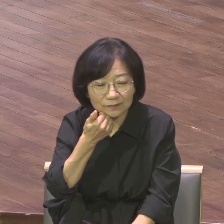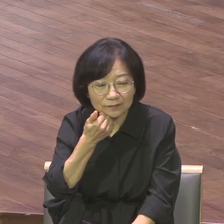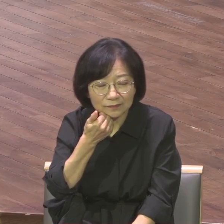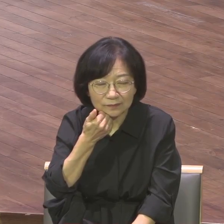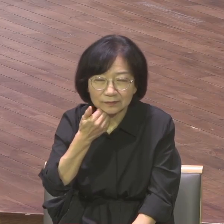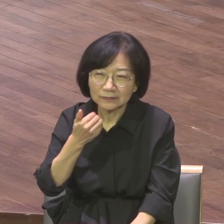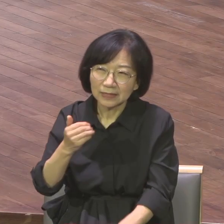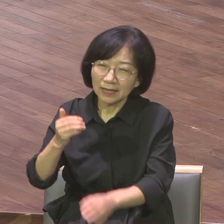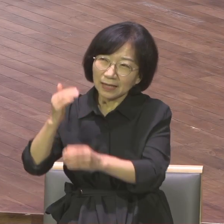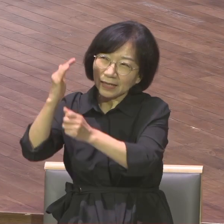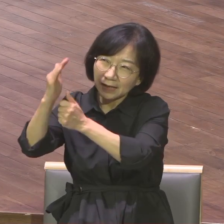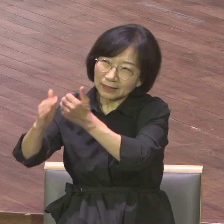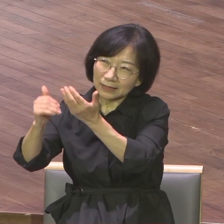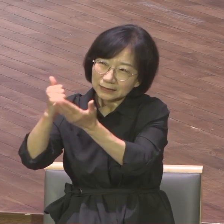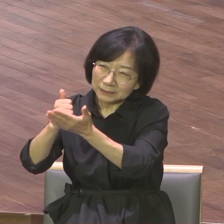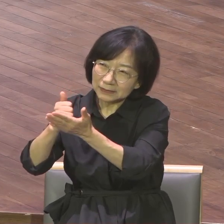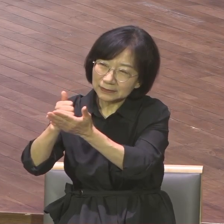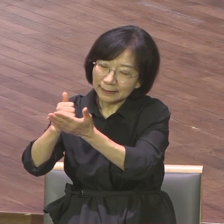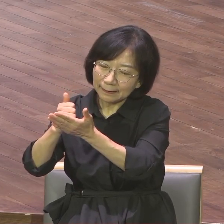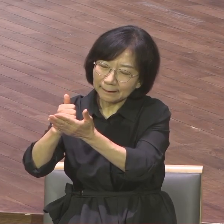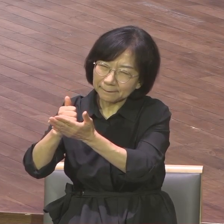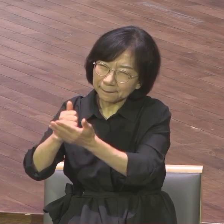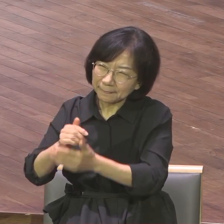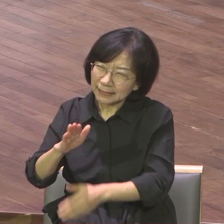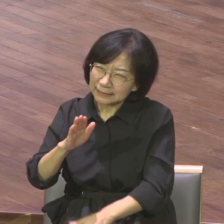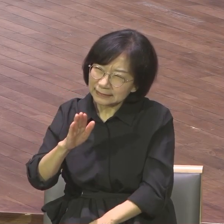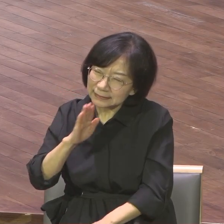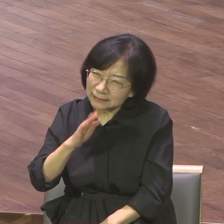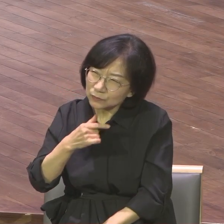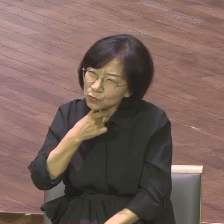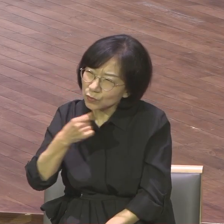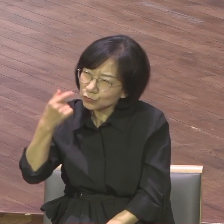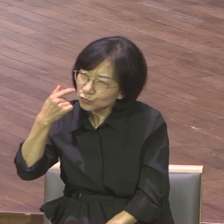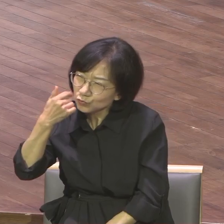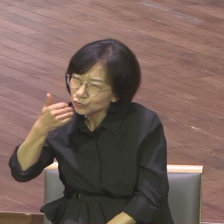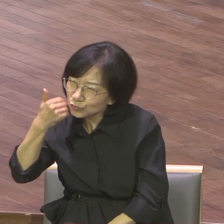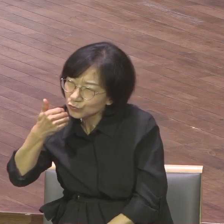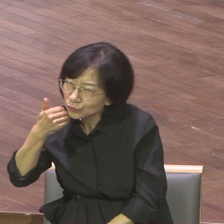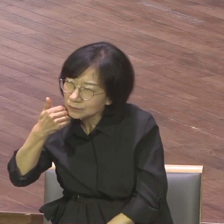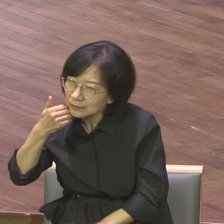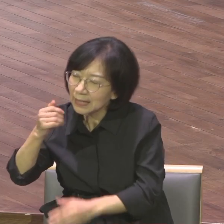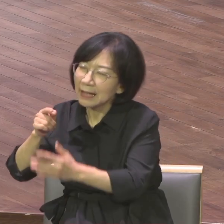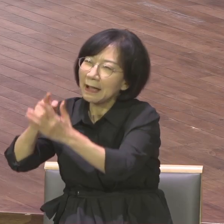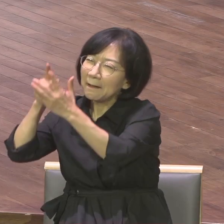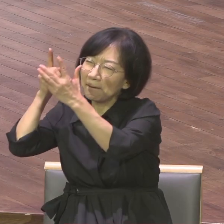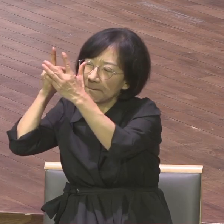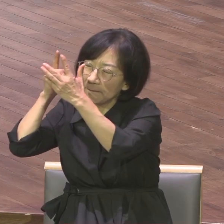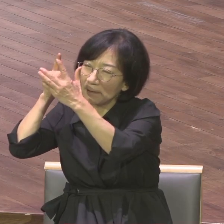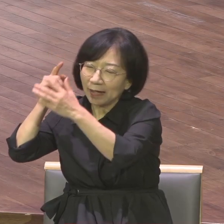하나님의 본심을 깨달은 인물이 예레미야예요.